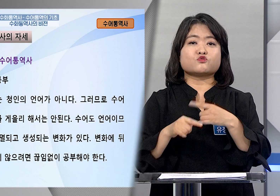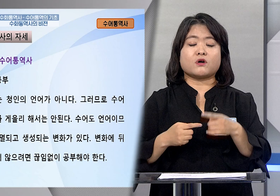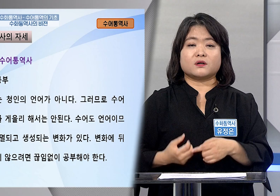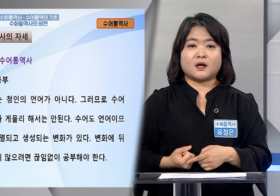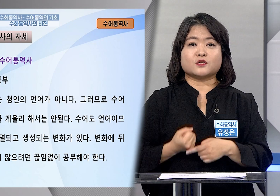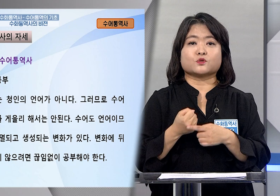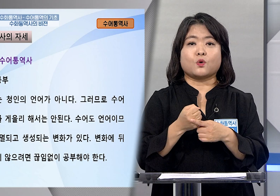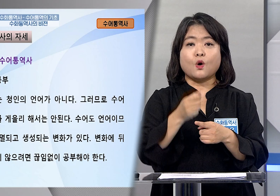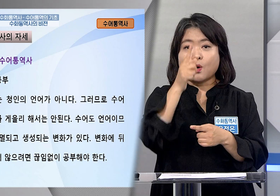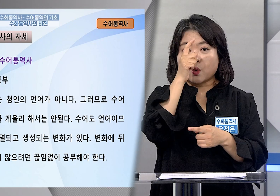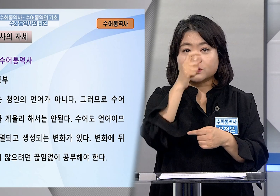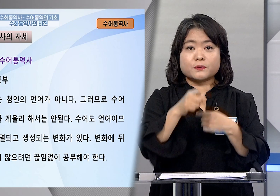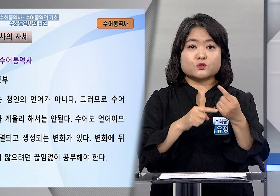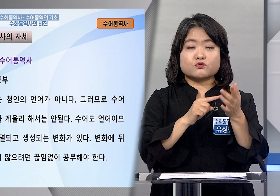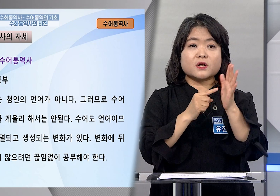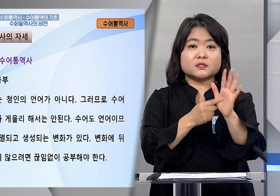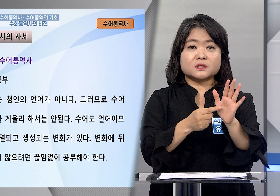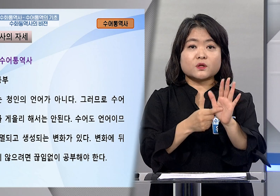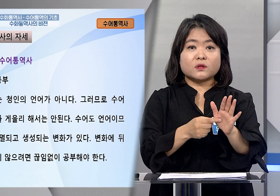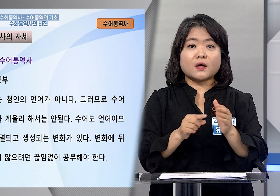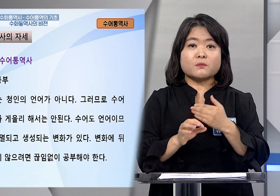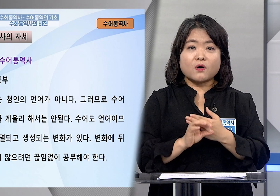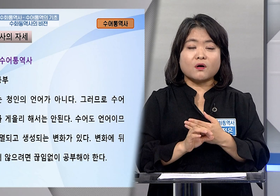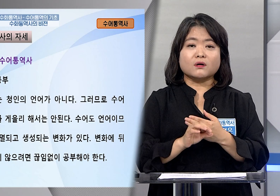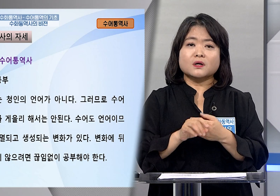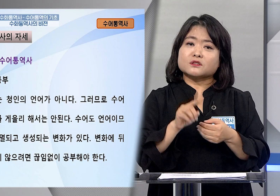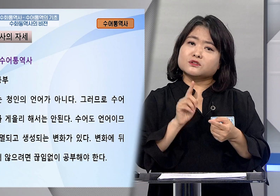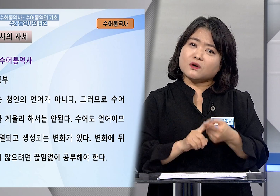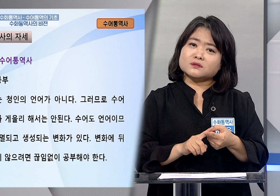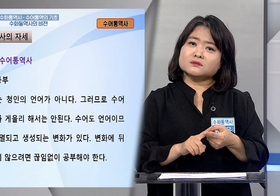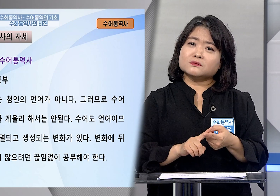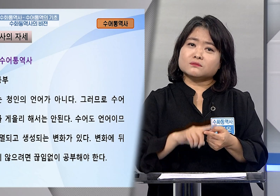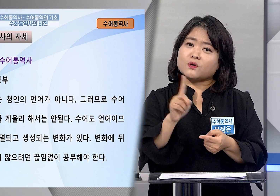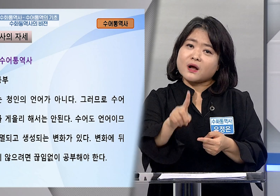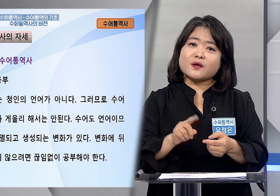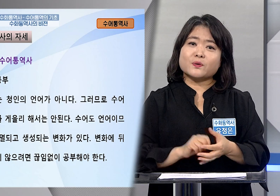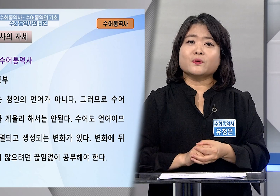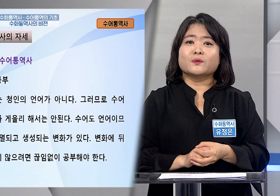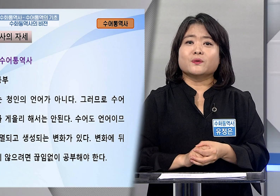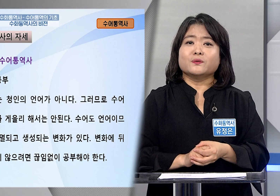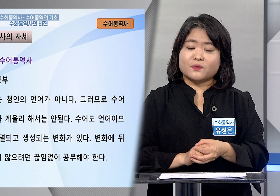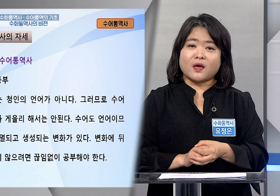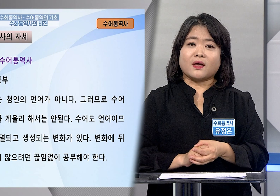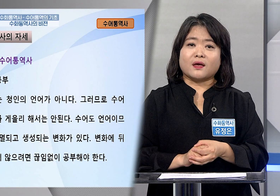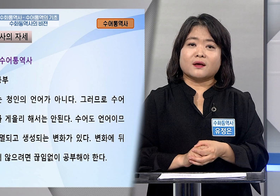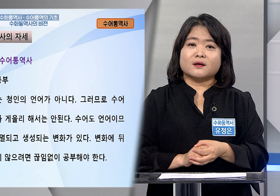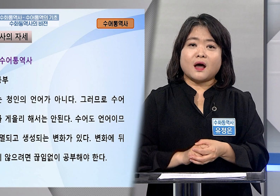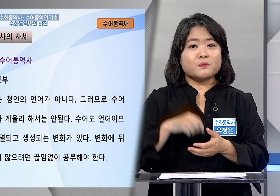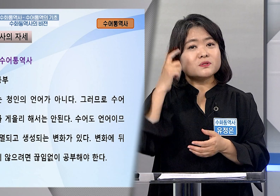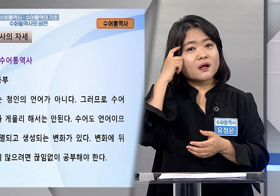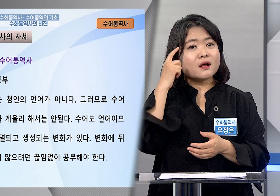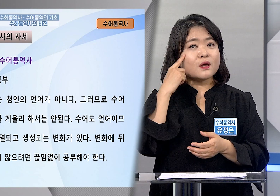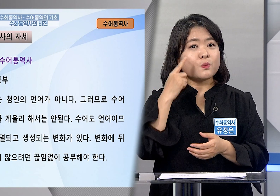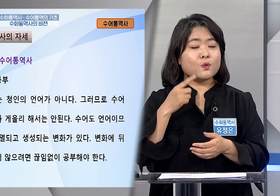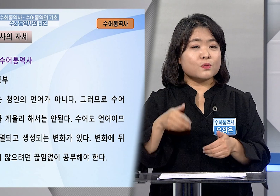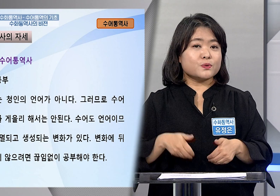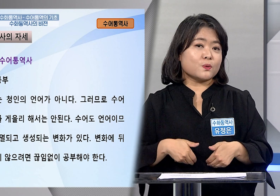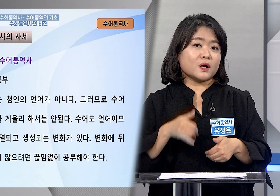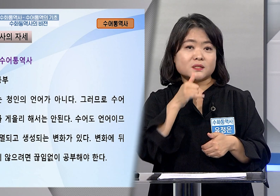수화를 가지고 고집해서 수화를 쓰게 된다면 그거는 뭘까요? 네. 한번 생각해 볼 필요가 있을